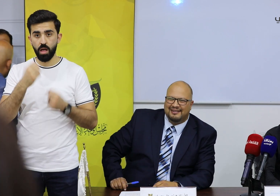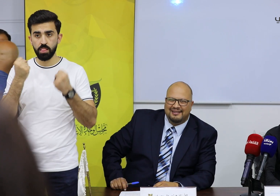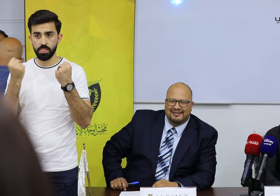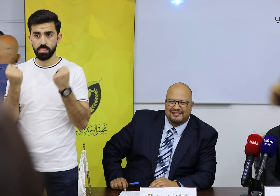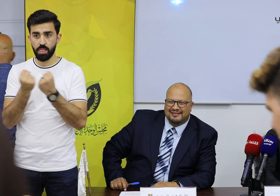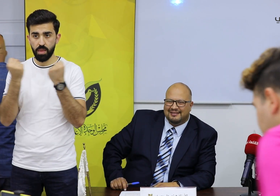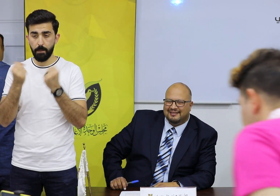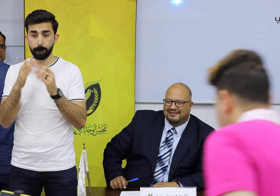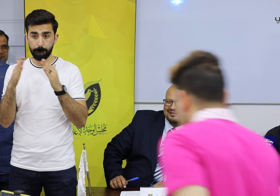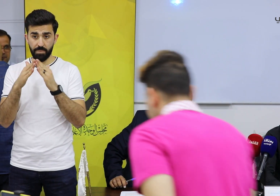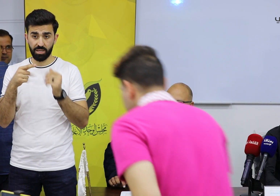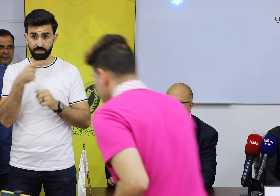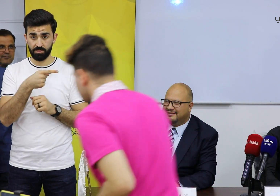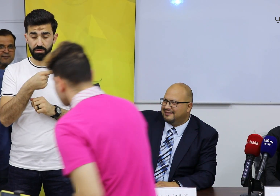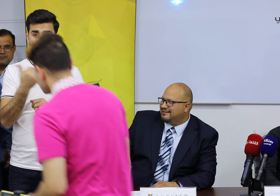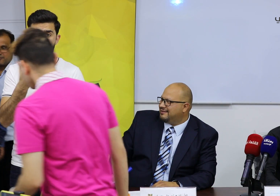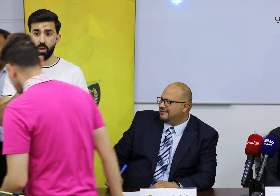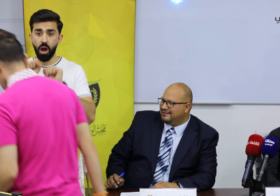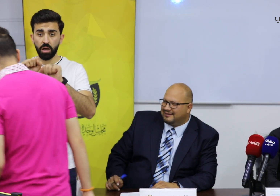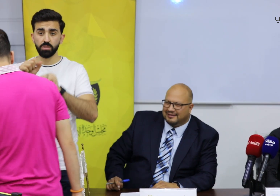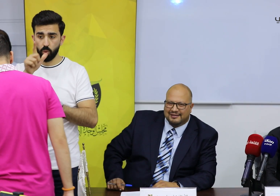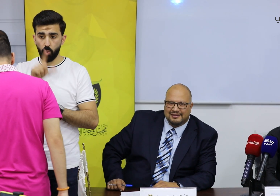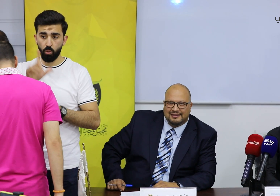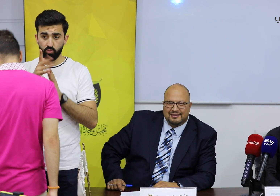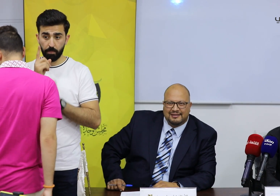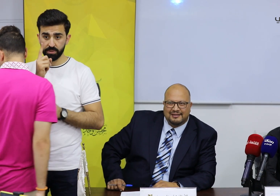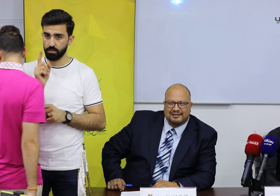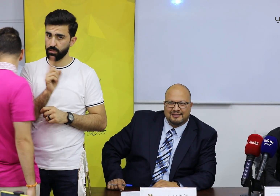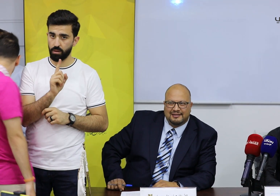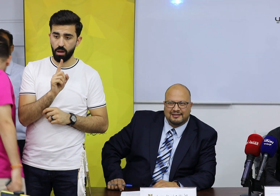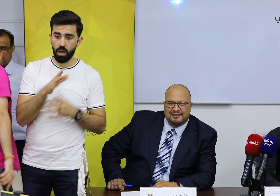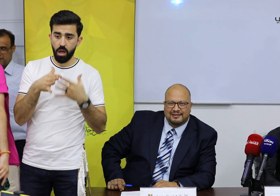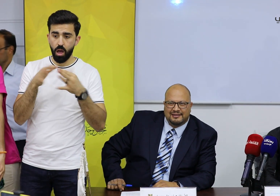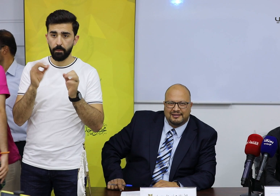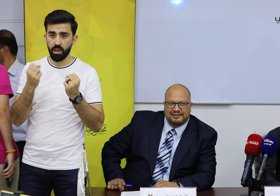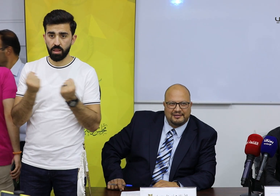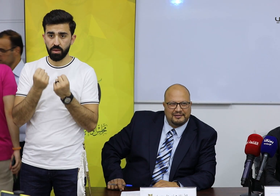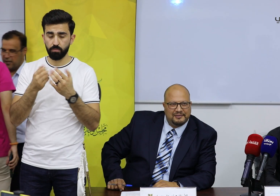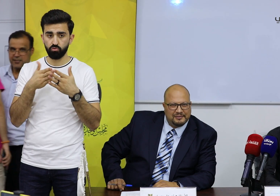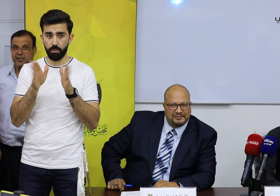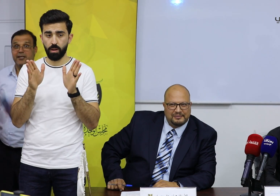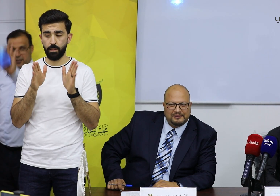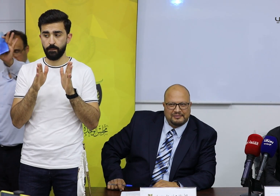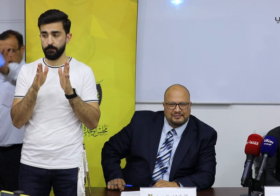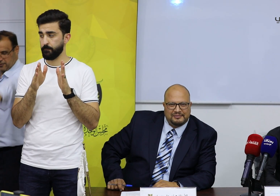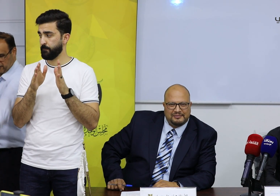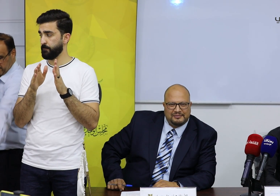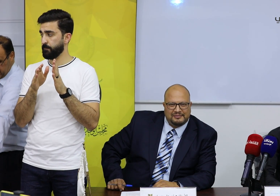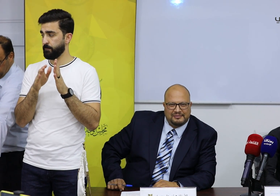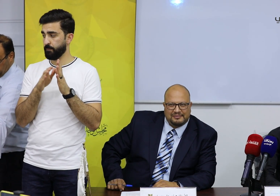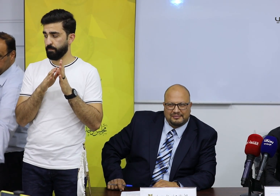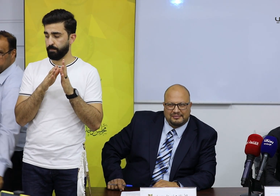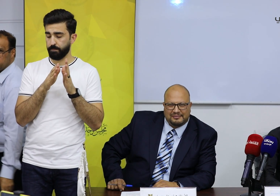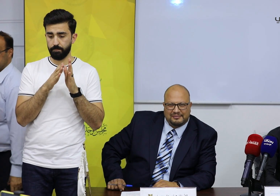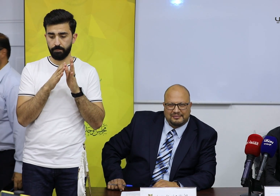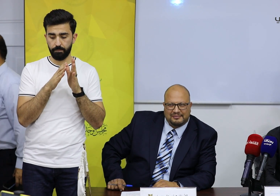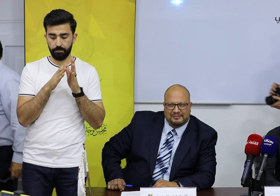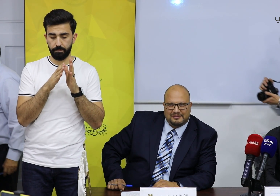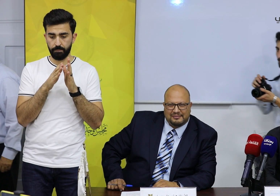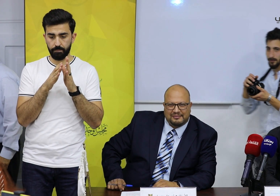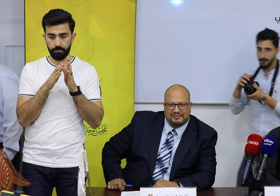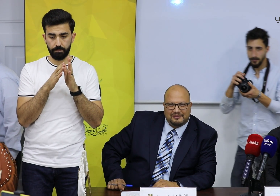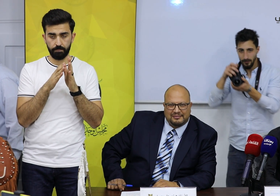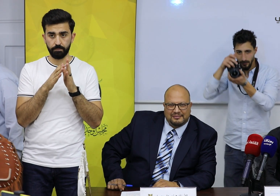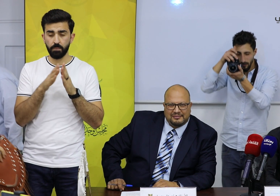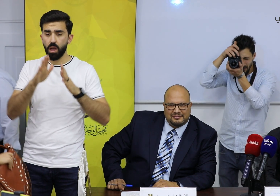التدريبات، مركزنا مش بس مختص لغه اشاره، احنا فاتحين جميع انواع التدريبات. موجوده بشكل عام،